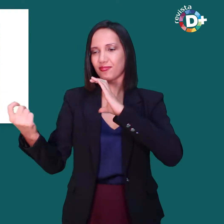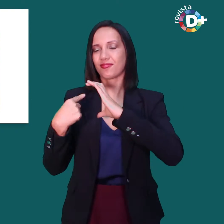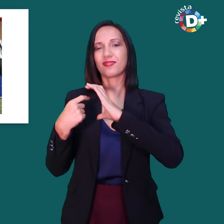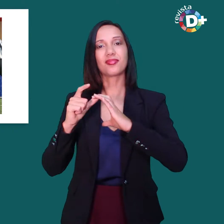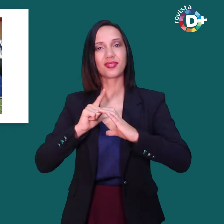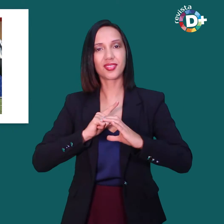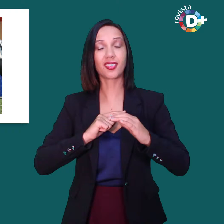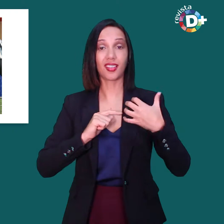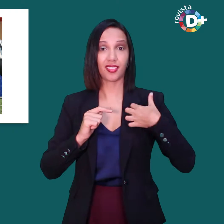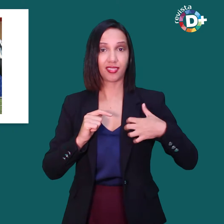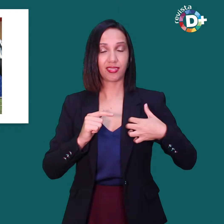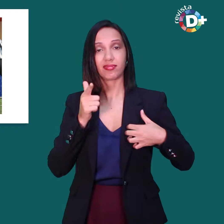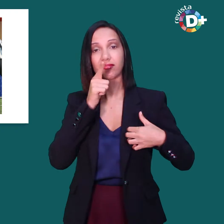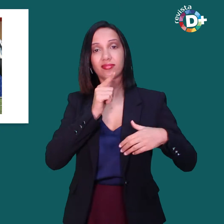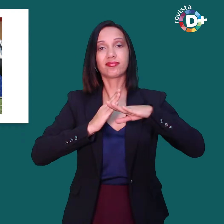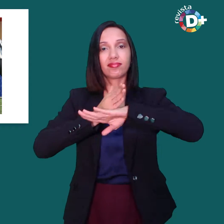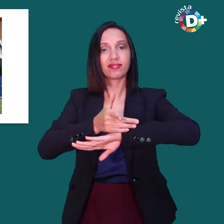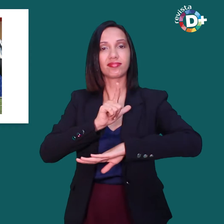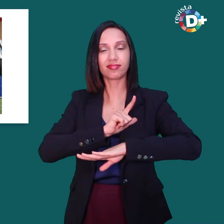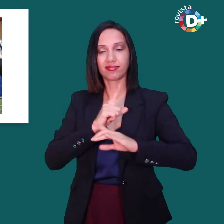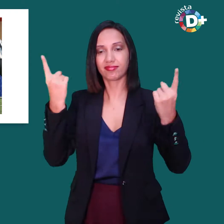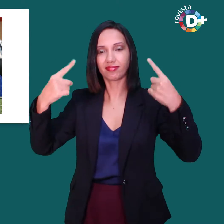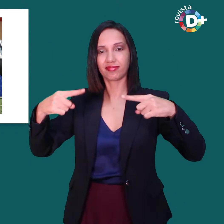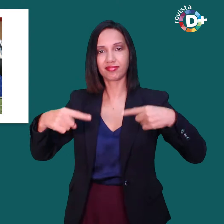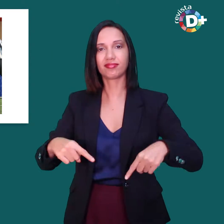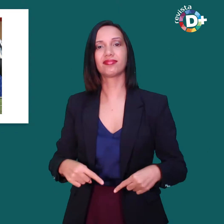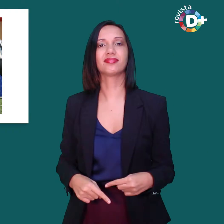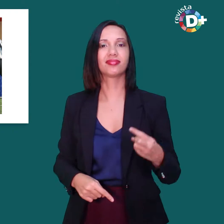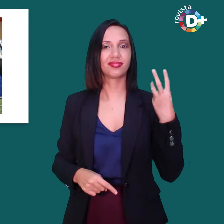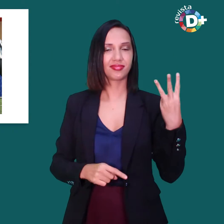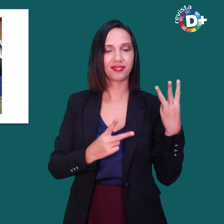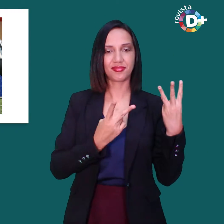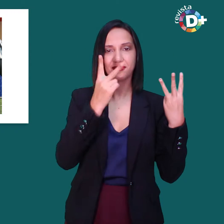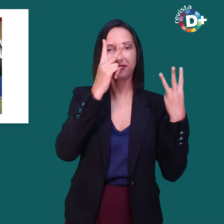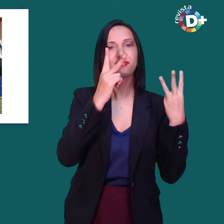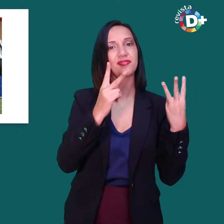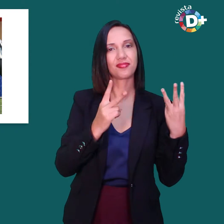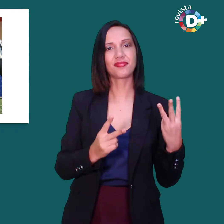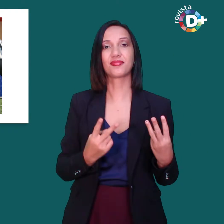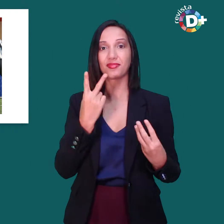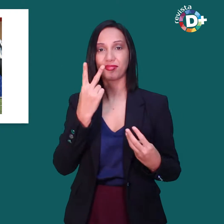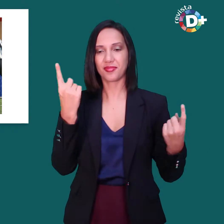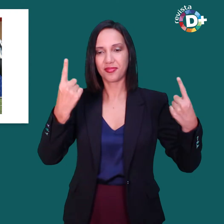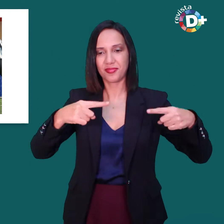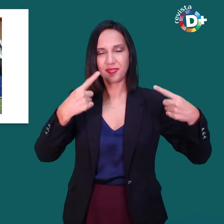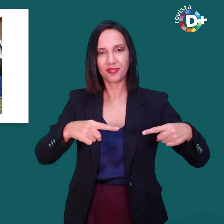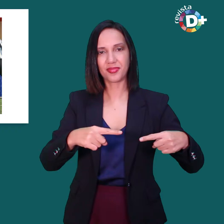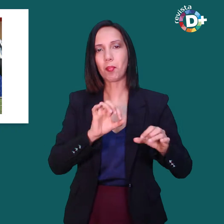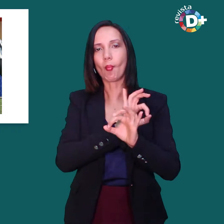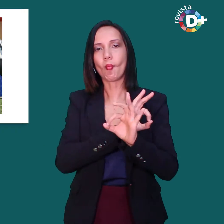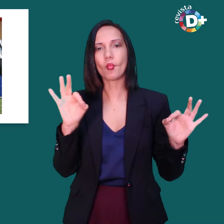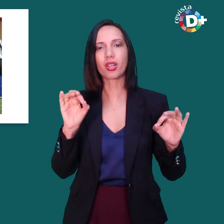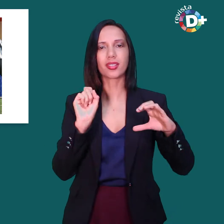Já os argentinos chegaram à decisão com 3 vitórias e 2 empates sem gols, um dos quais contra a seleção